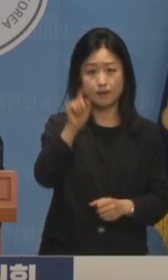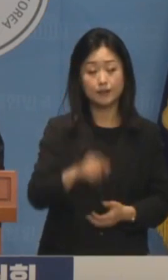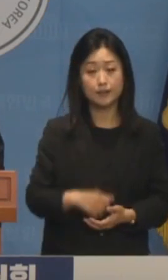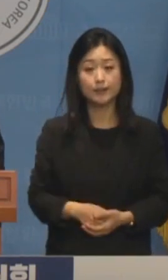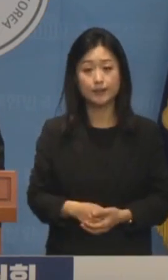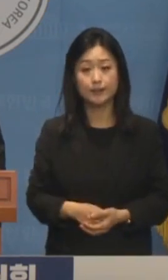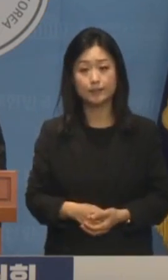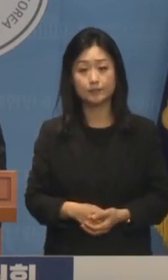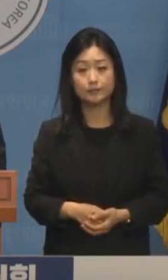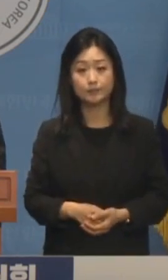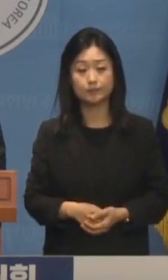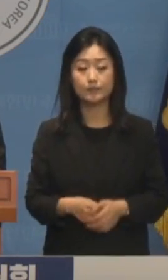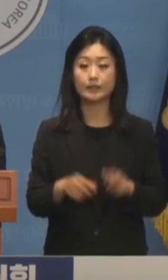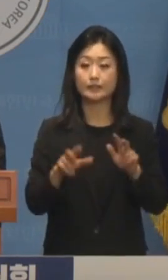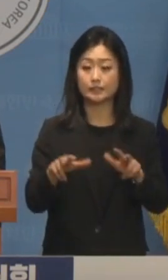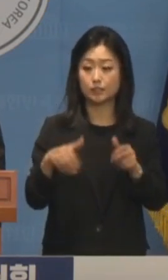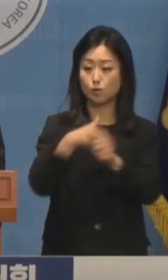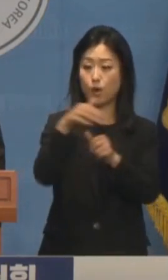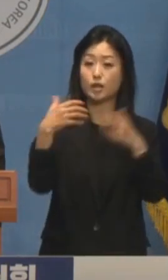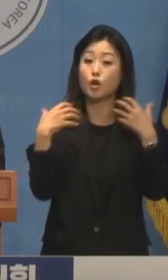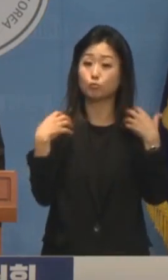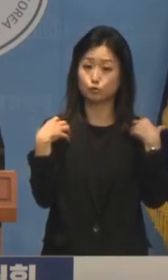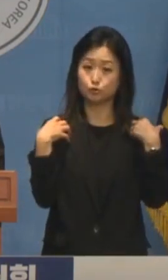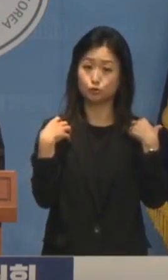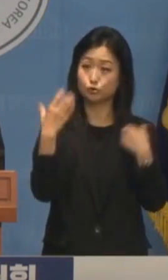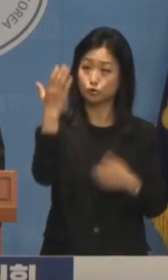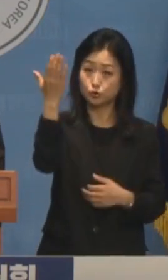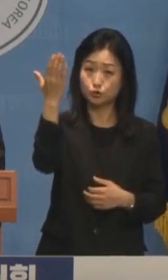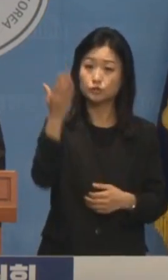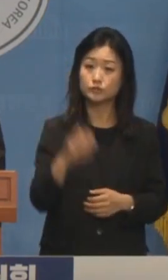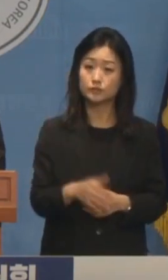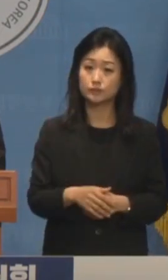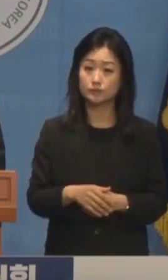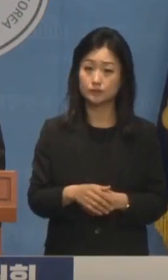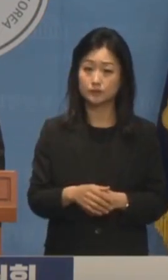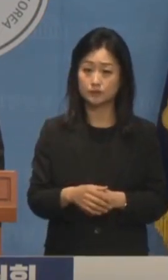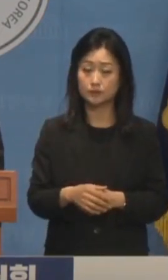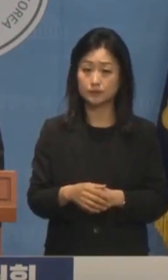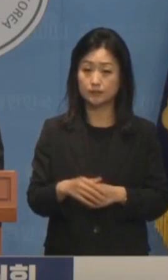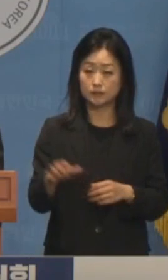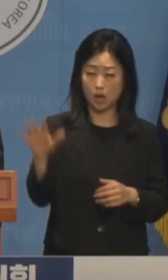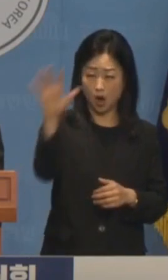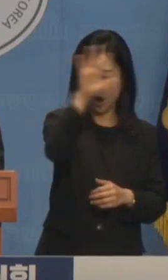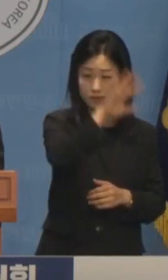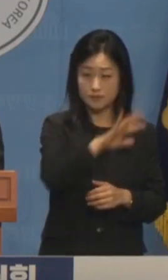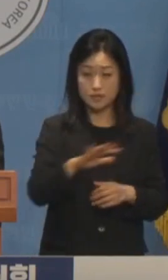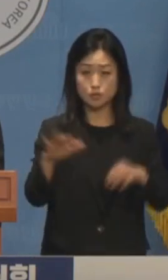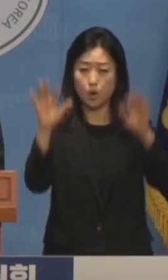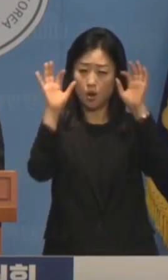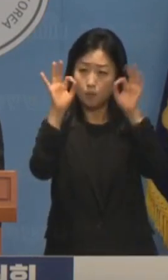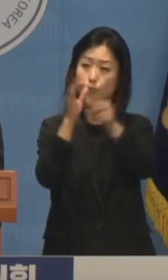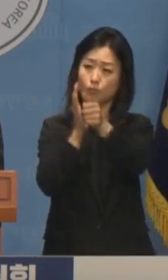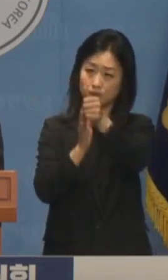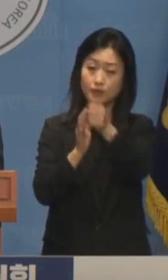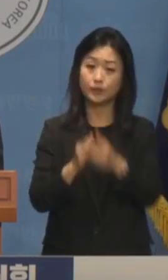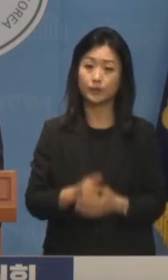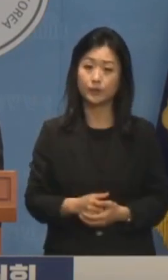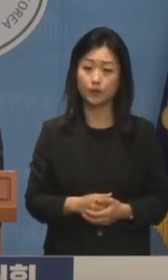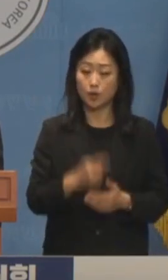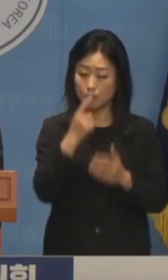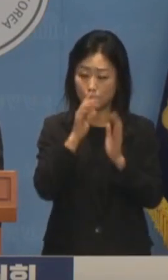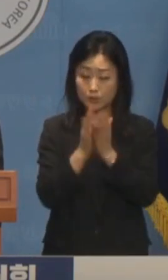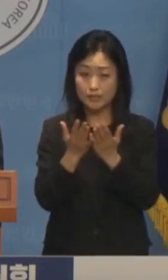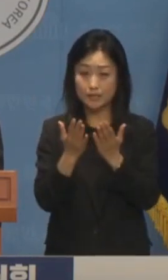보고요. 지금 환경부는 작은 것 하나만 보지 말고 전체적인 그림을 좀 봐가면서